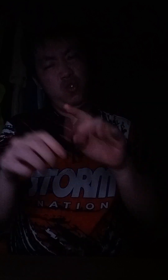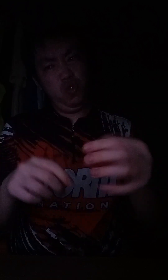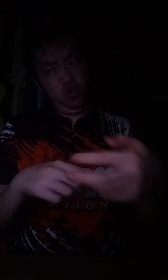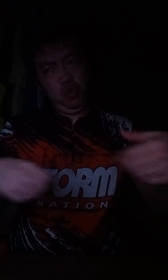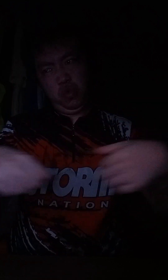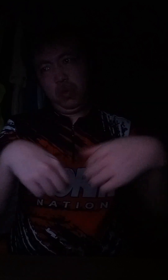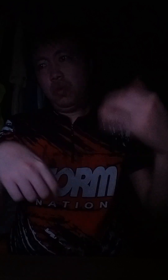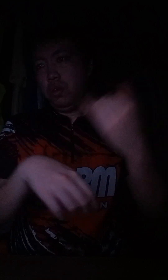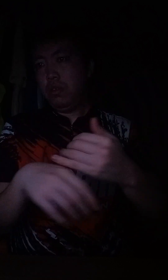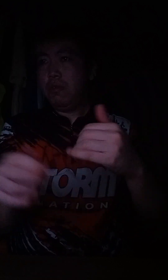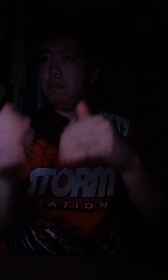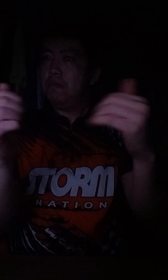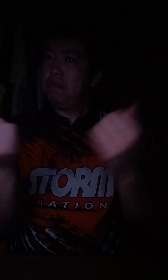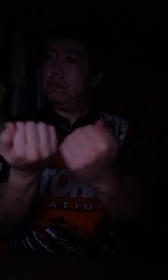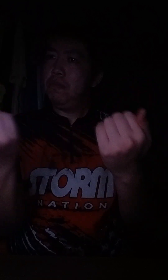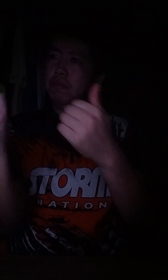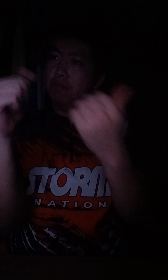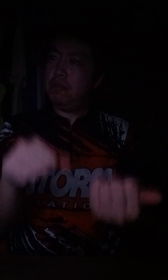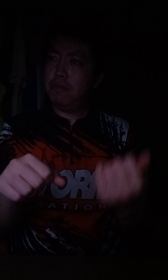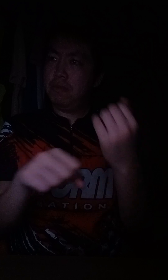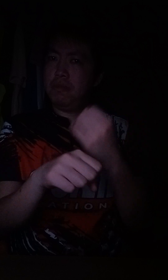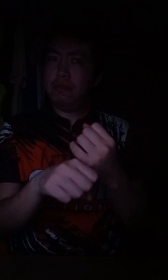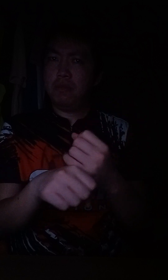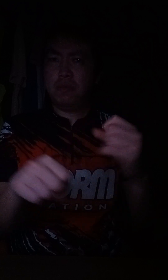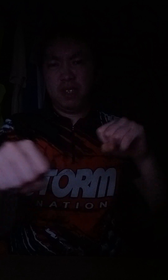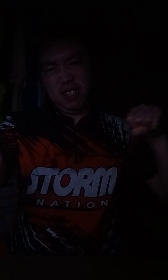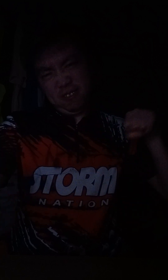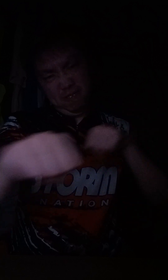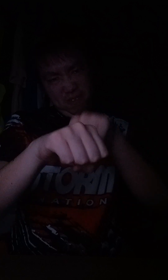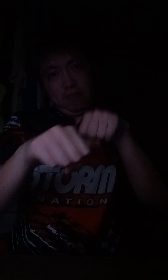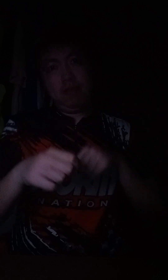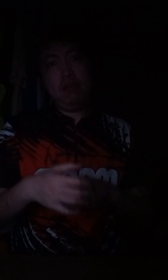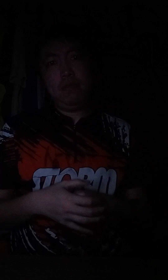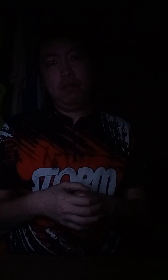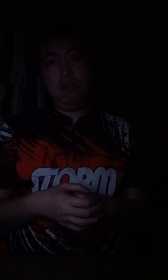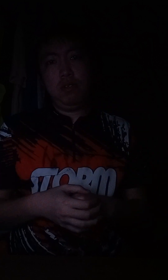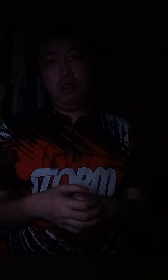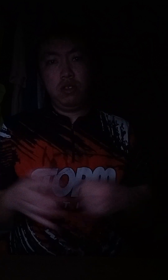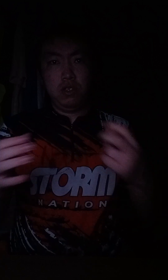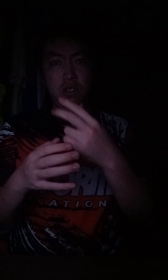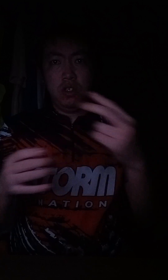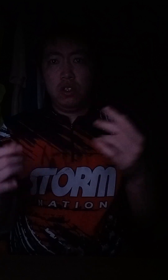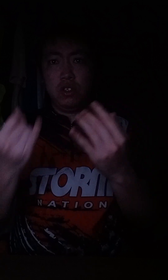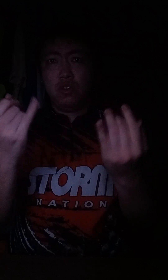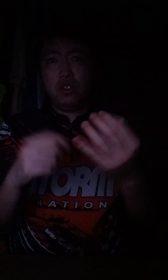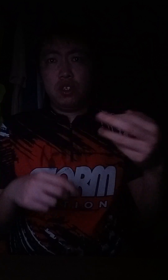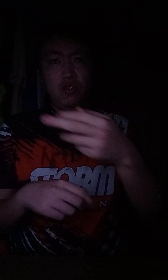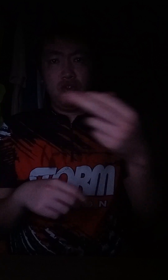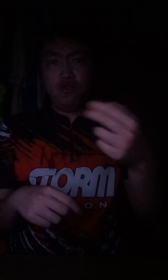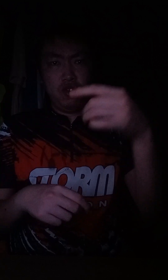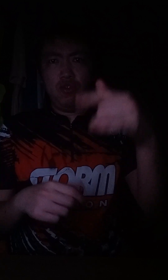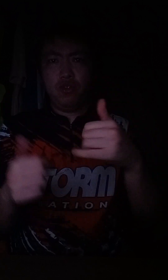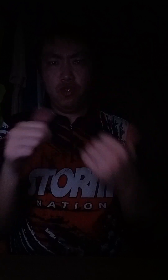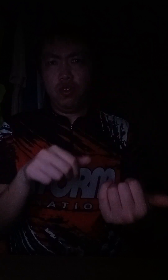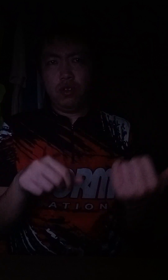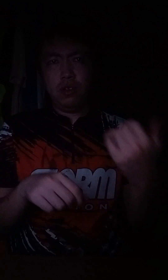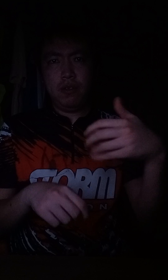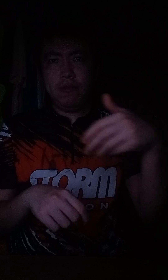피하지 못하고 넘어진 화물차를 들이받았습니다. 이 사고로 60대 화물차 운전자가 숨지고 다른